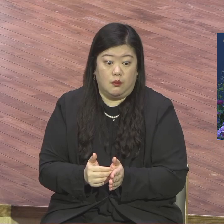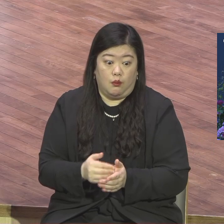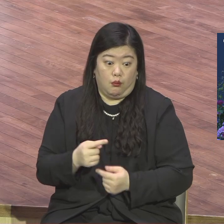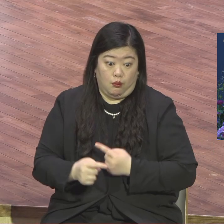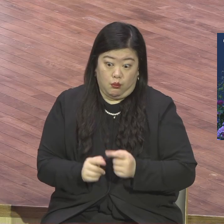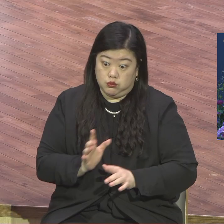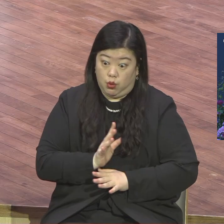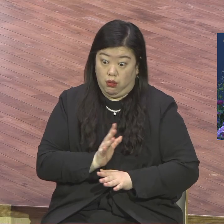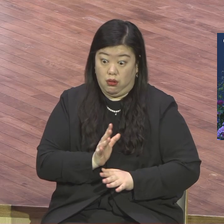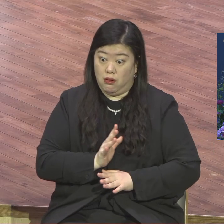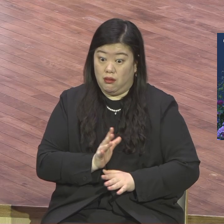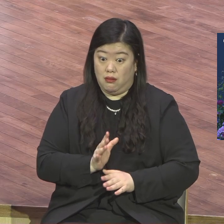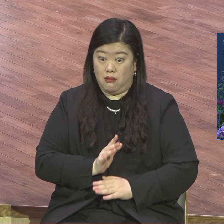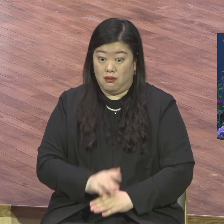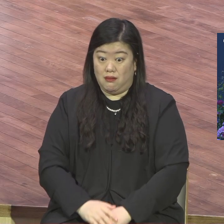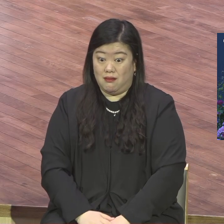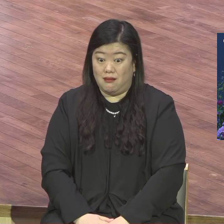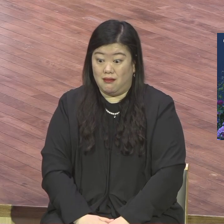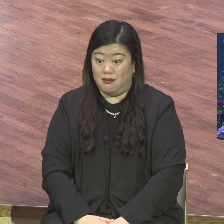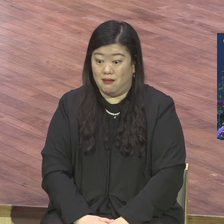다시 말해 무슨 말입니까?